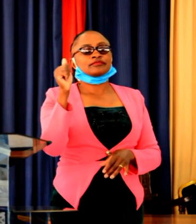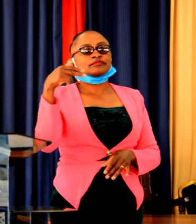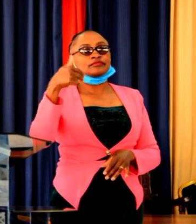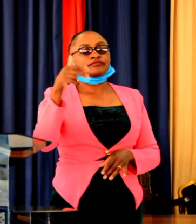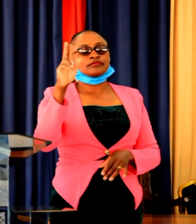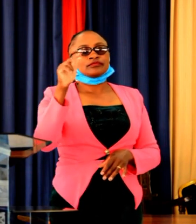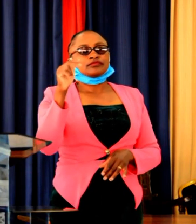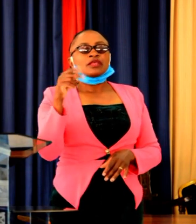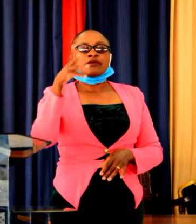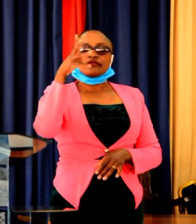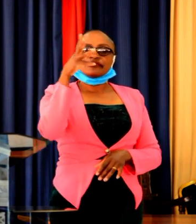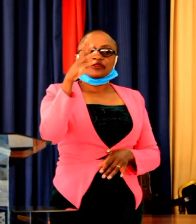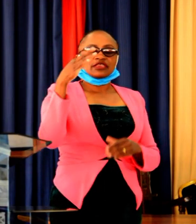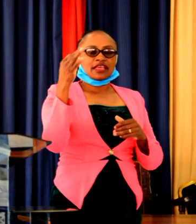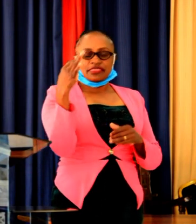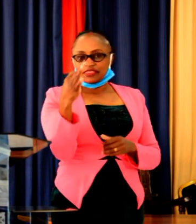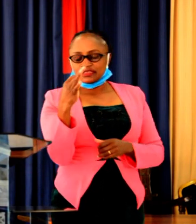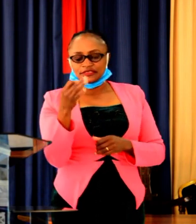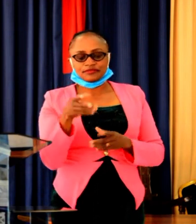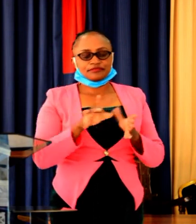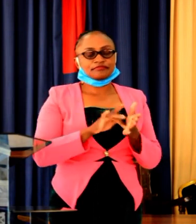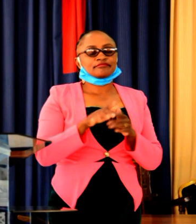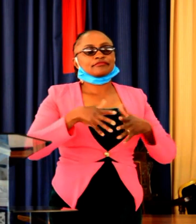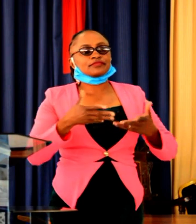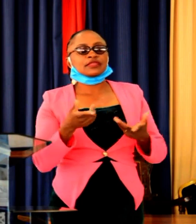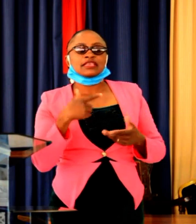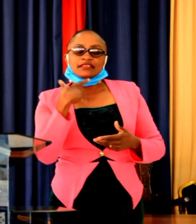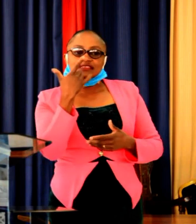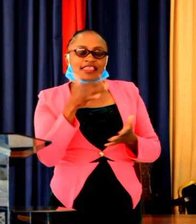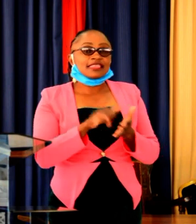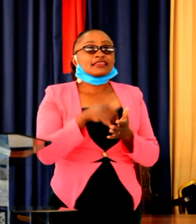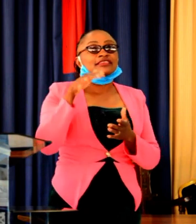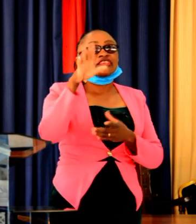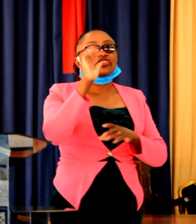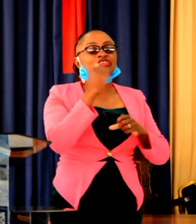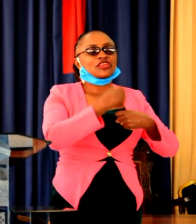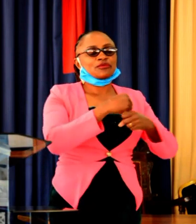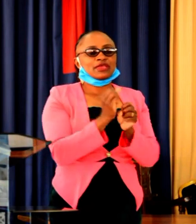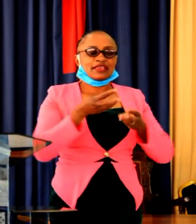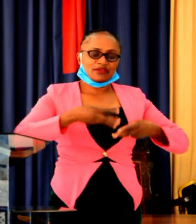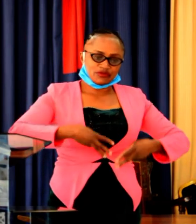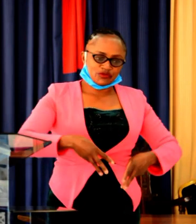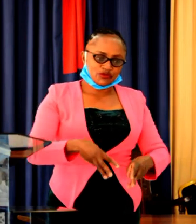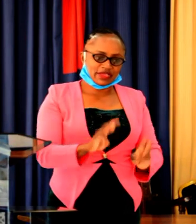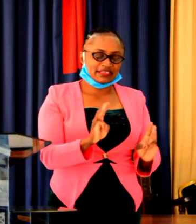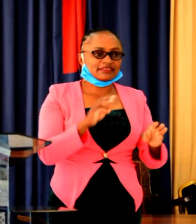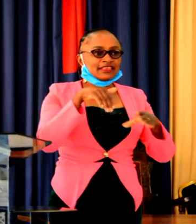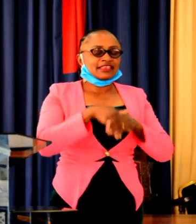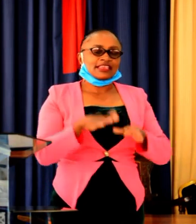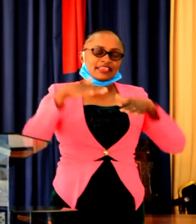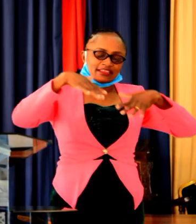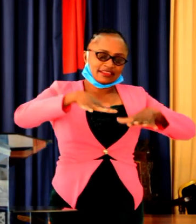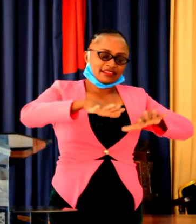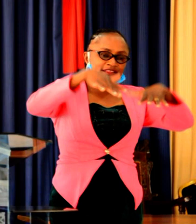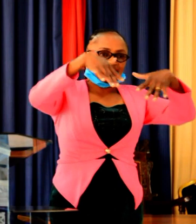43 mstari wa 16 maandiko yanasema kwamba yeye hutengeneza njia hata katika bahari. Na hata wana